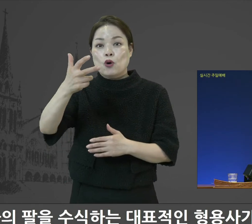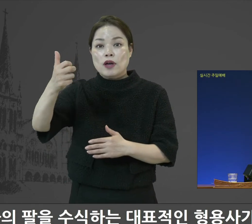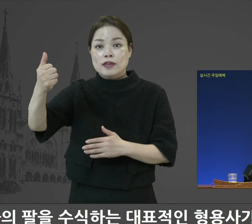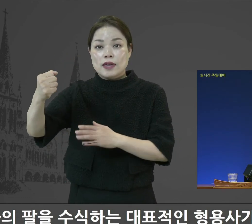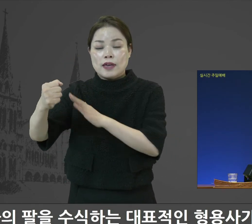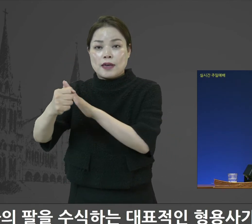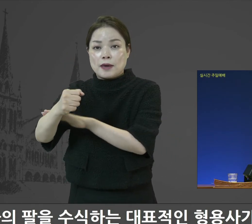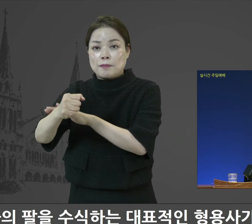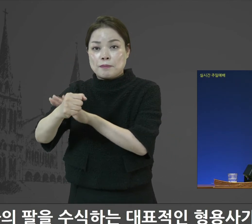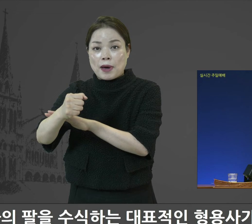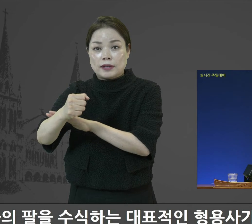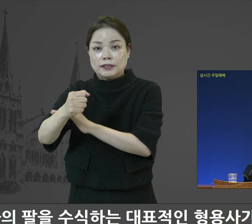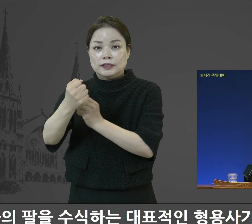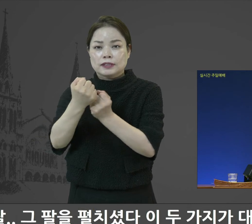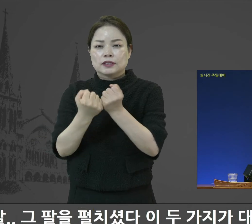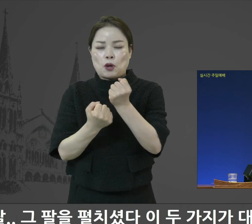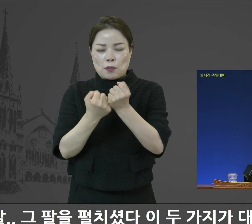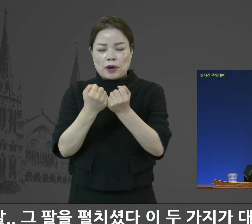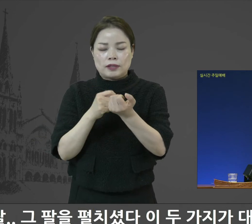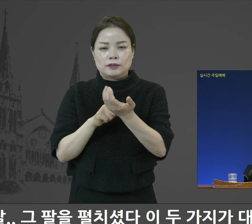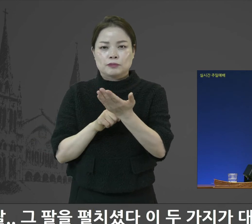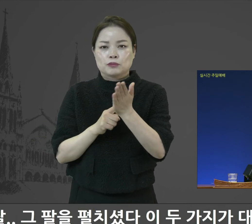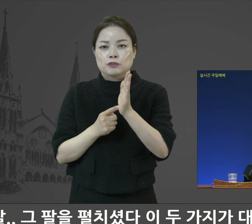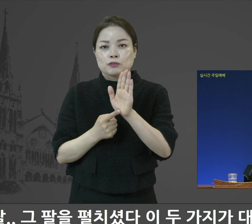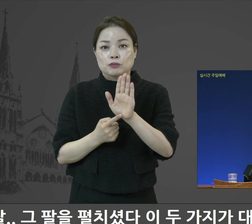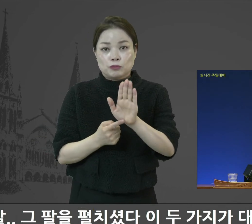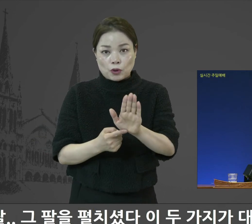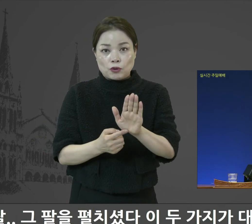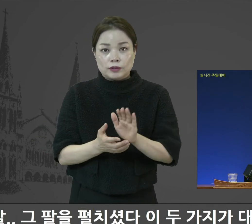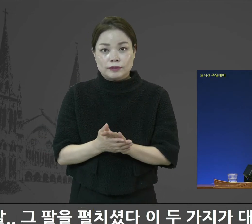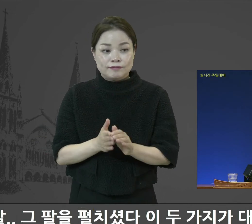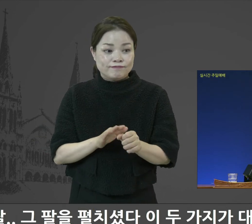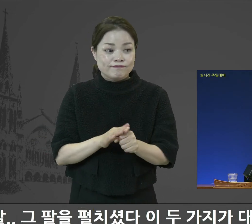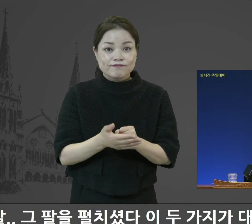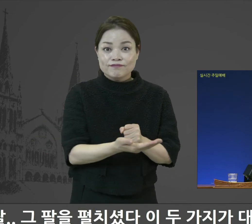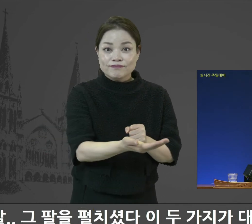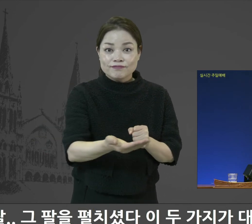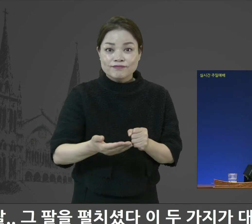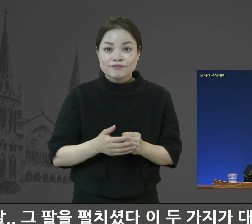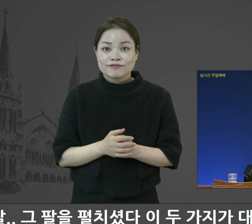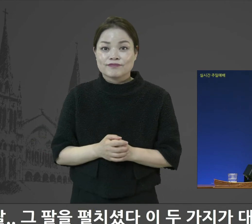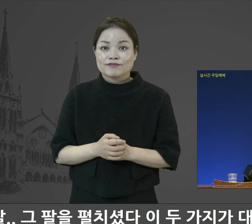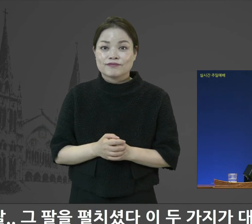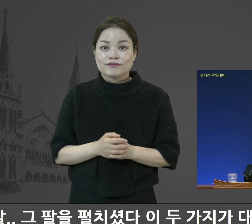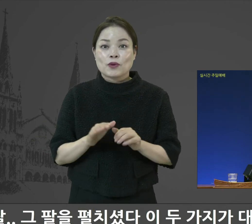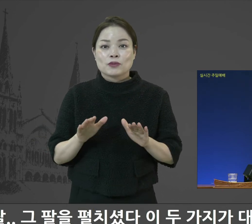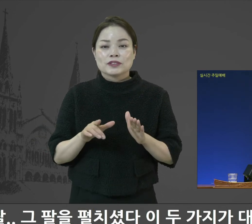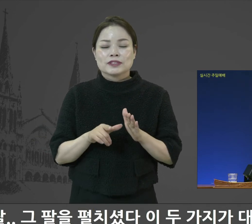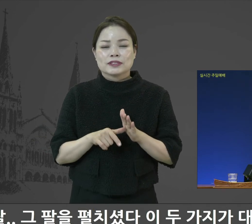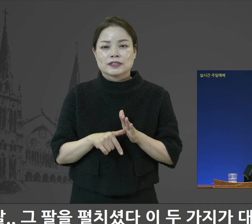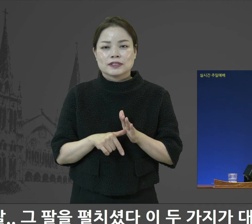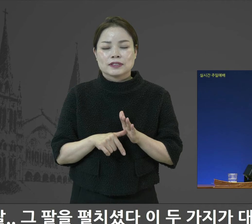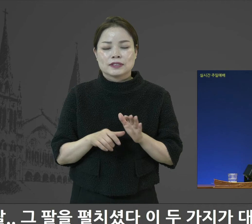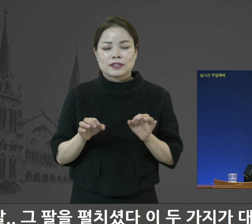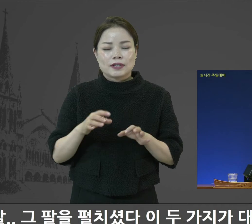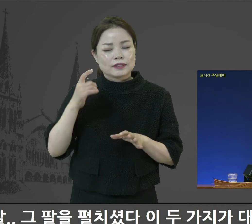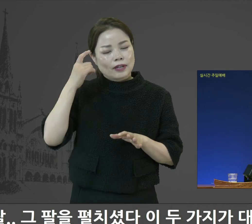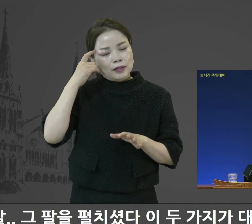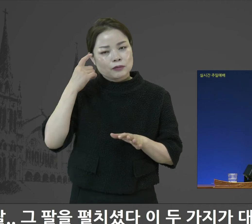팔을 설명하는 표현들이었습니다. 사랑하는 여러분, 오늘 이 시간에 잠시 소망해